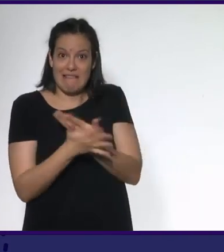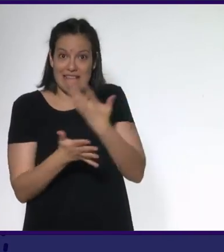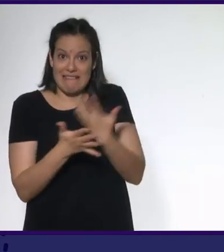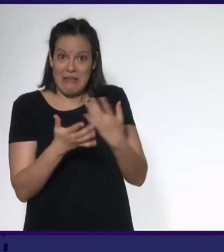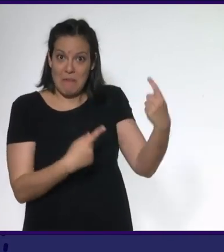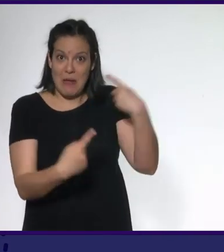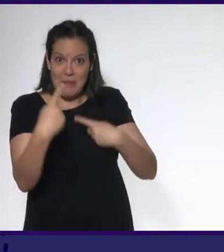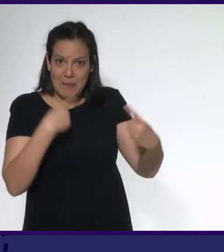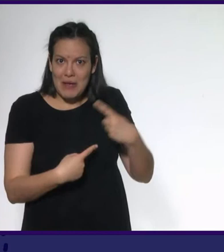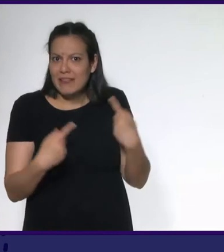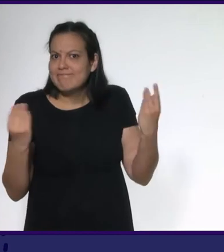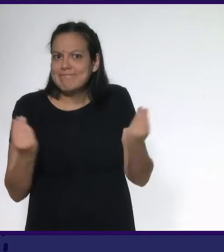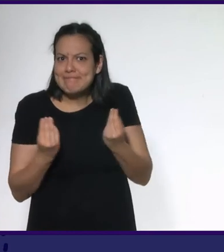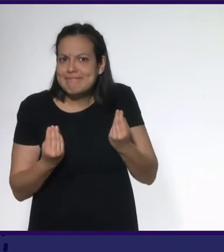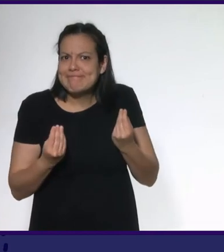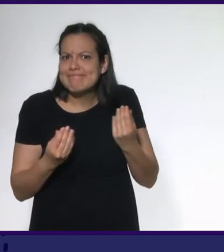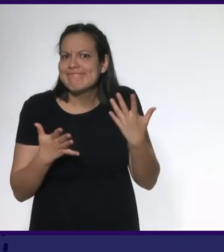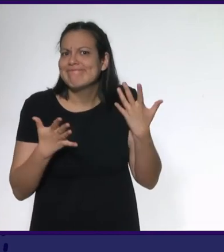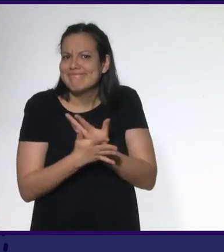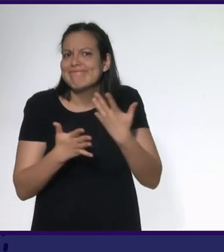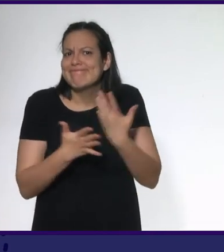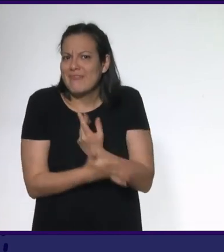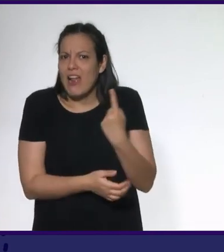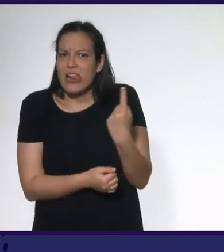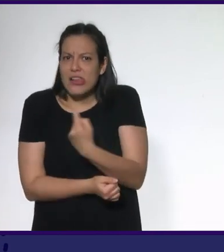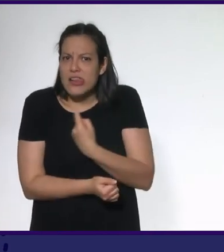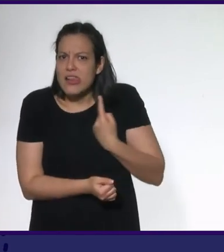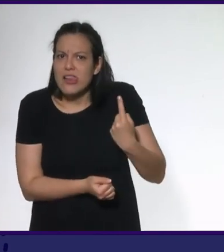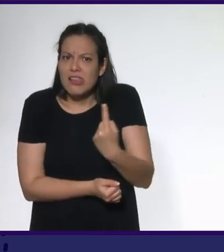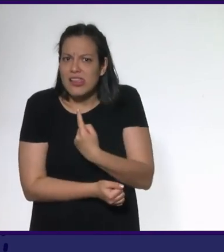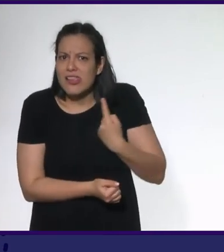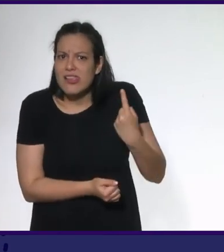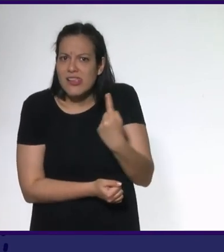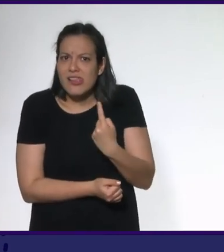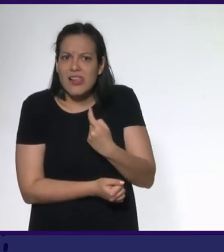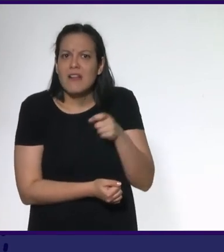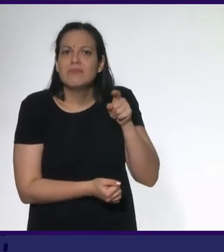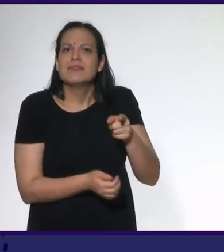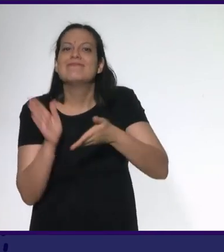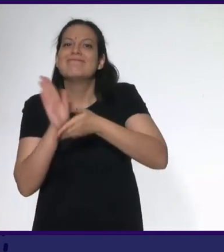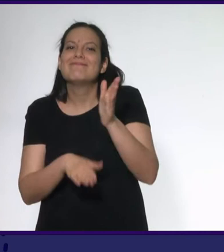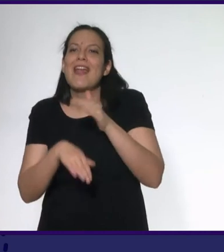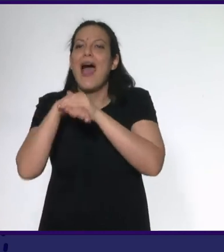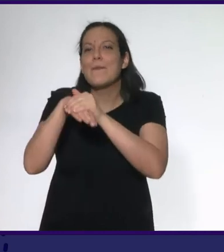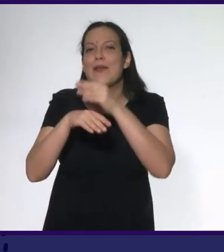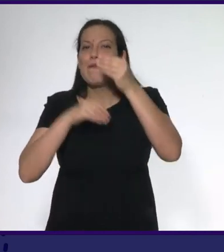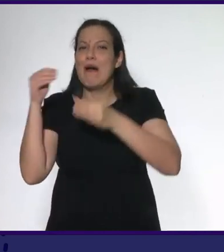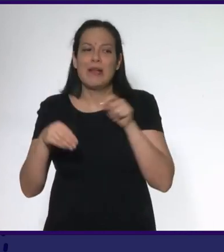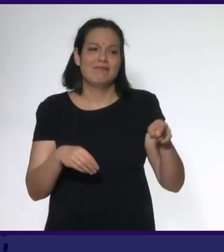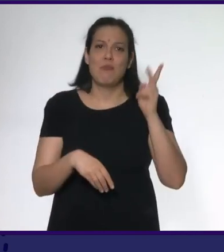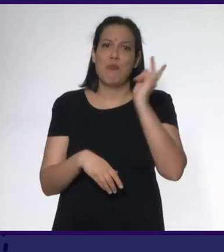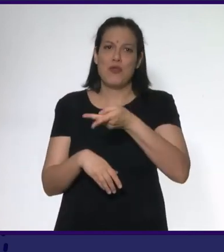persona que recibe la violencia está sometida a un creciente aislamiento, coartar su vida